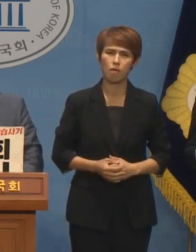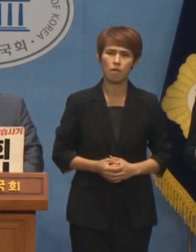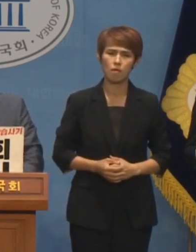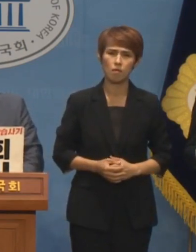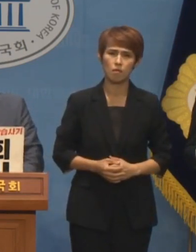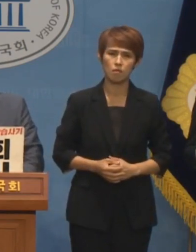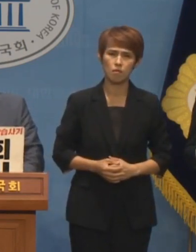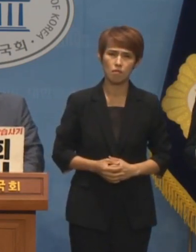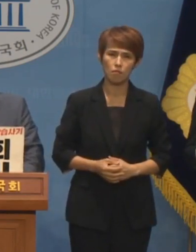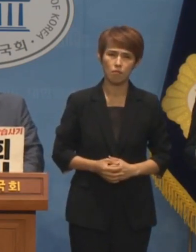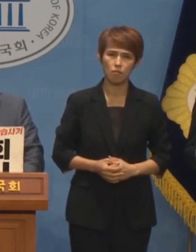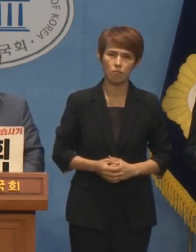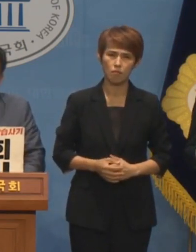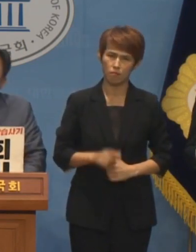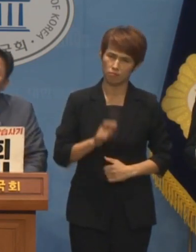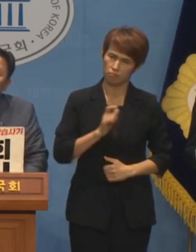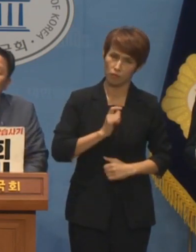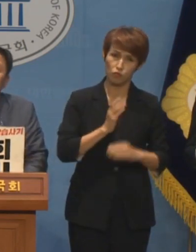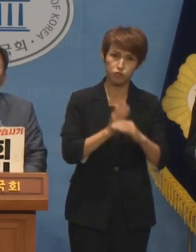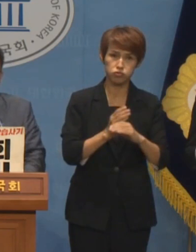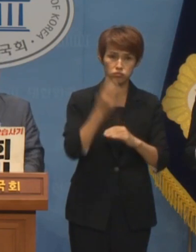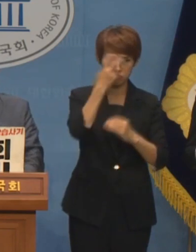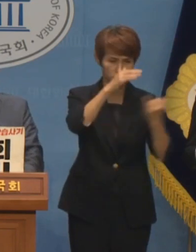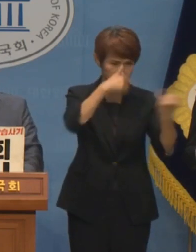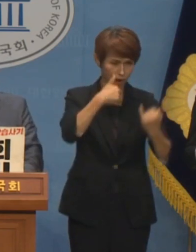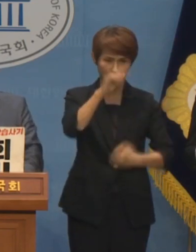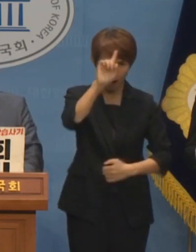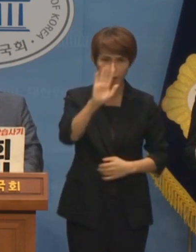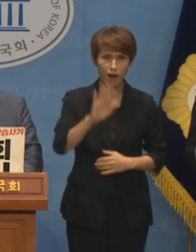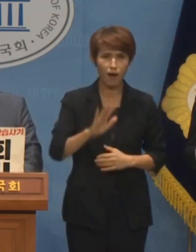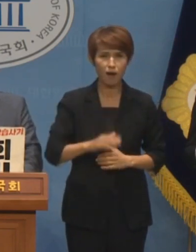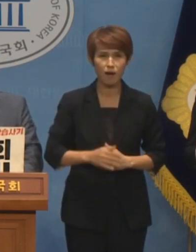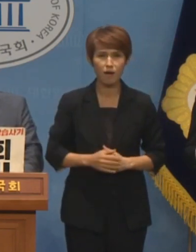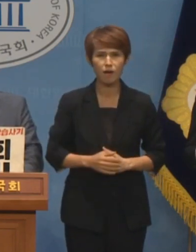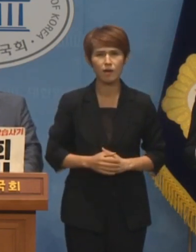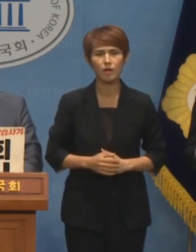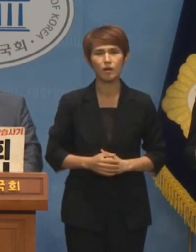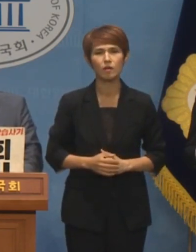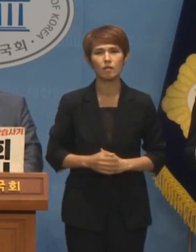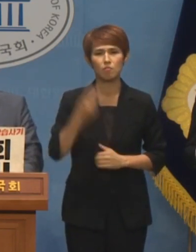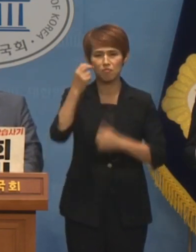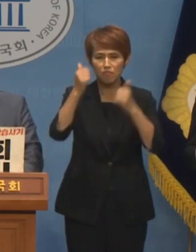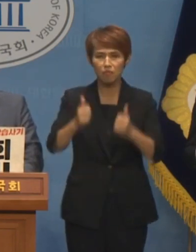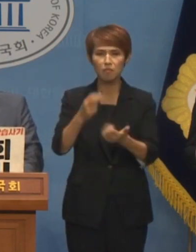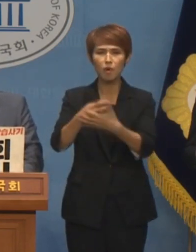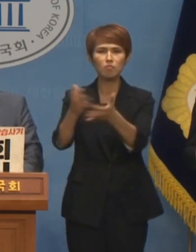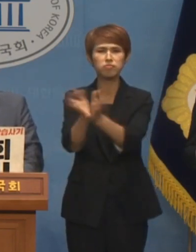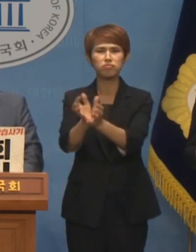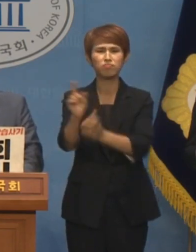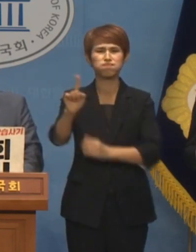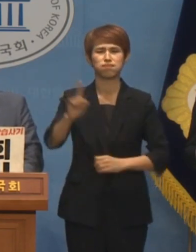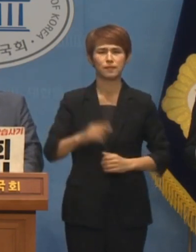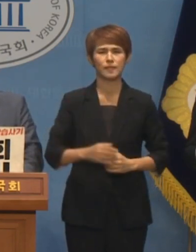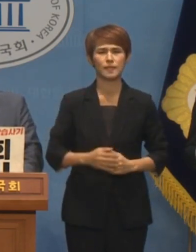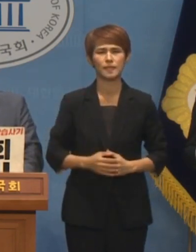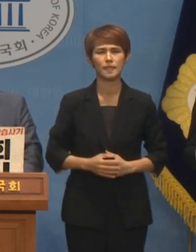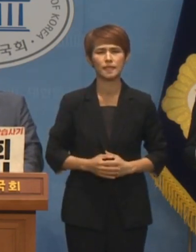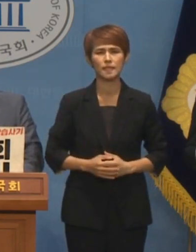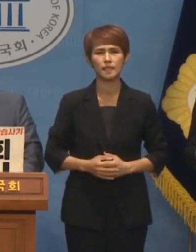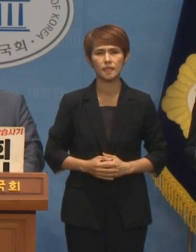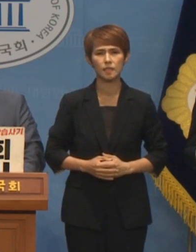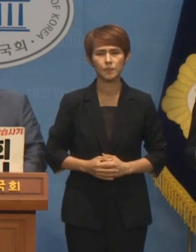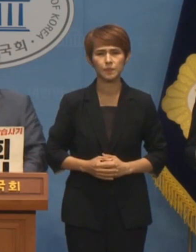아니면 중대한 의혹이 제기되고 있습니다. 이런 사람 하나 수사 못하면서 무슨 법무부가 있고 검찰이 있고 문명국가가 있는